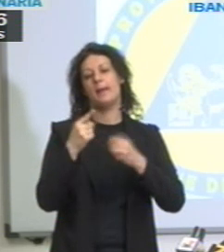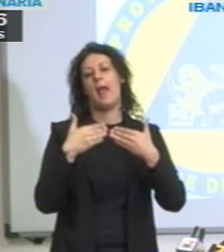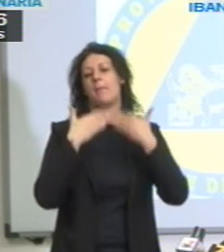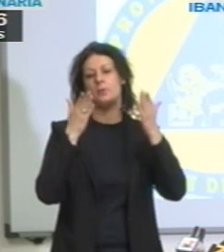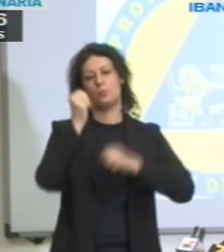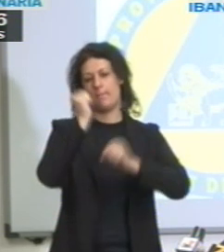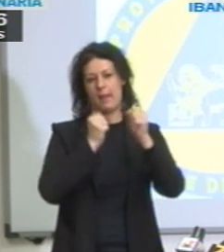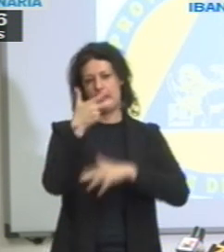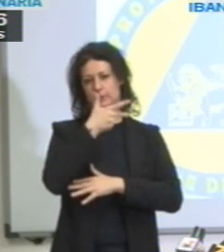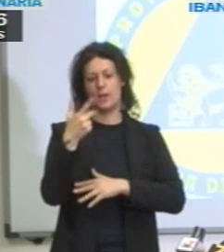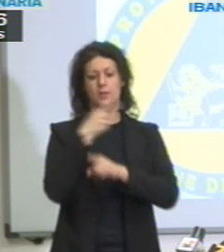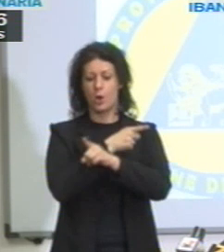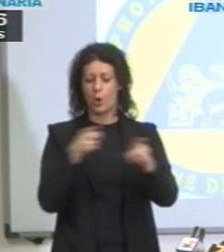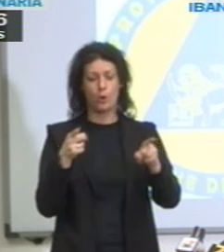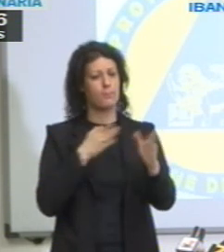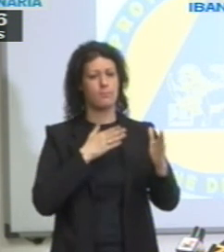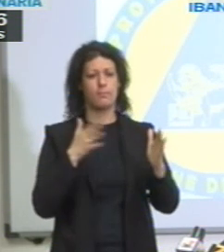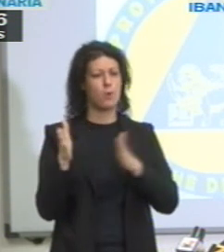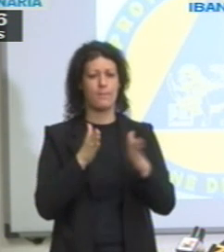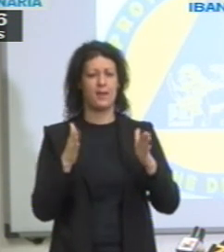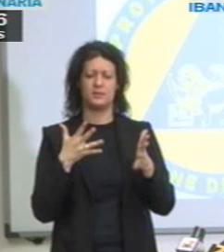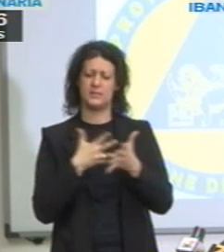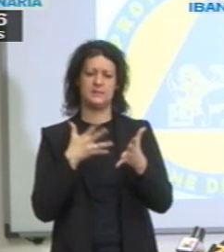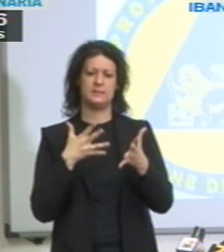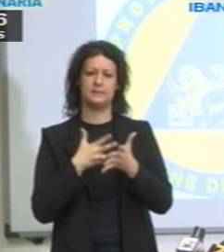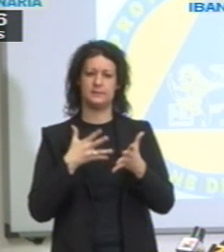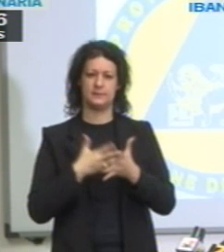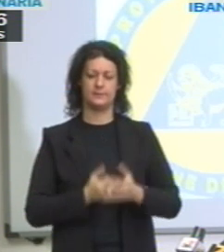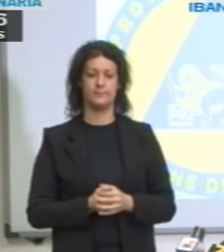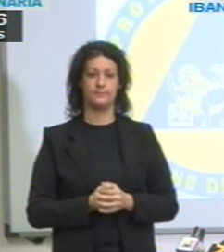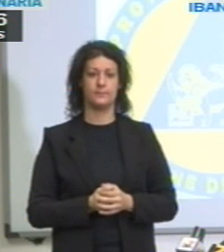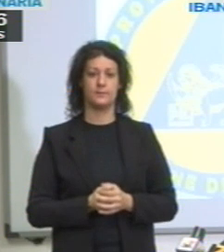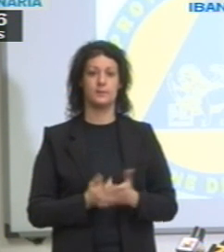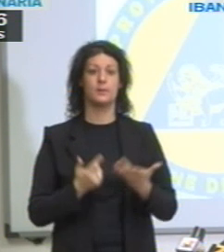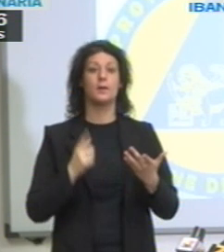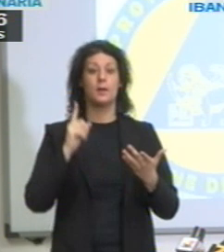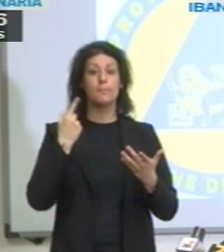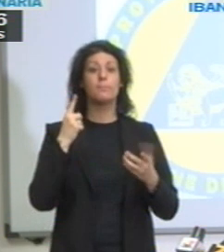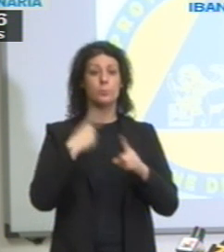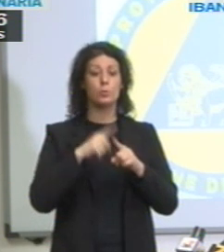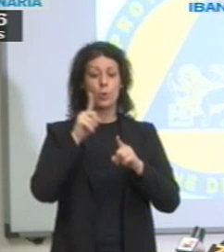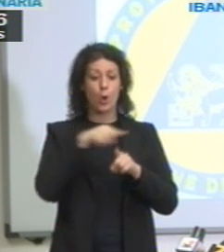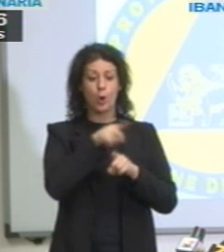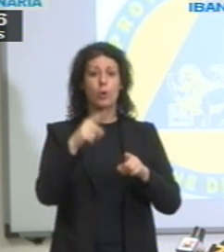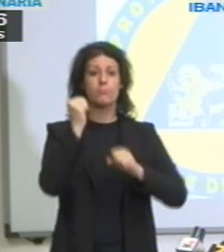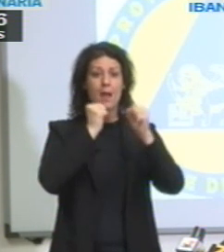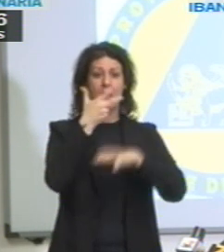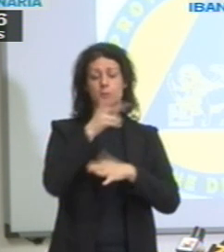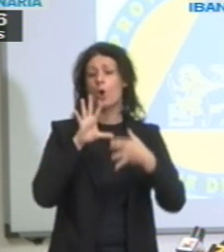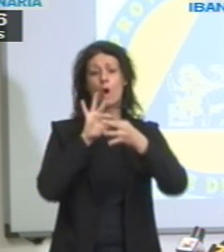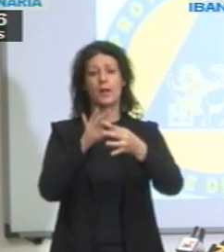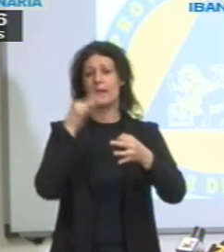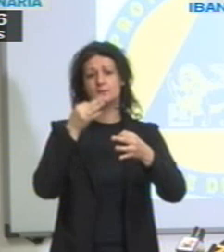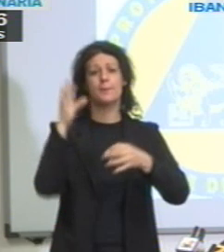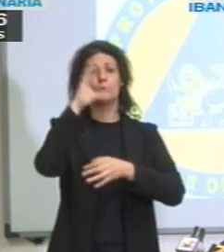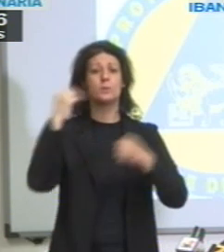tragico. Ricordiamo anche che sono fondamentalmente legati all'attività di promozione del territorio, turistica, dei servizi.